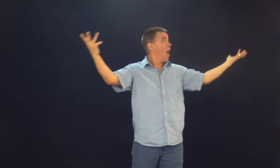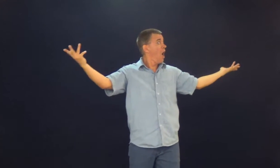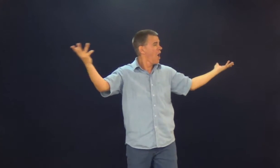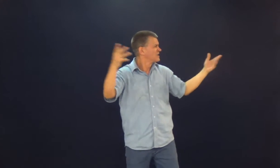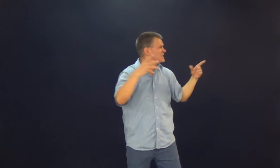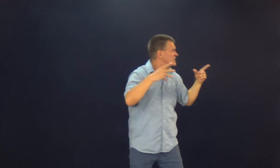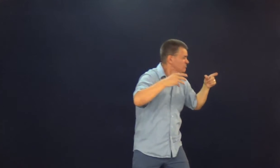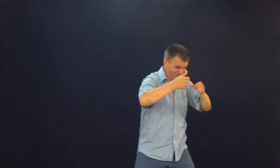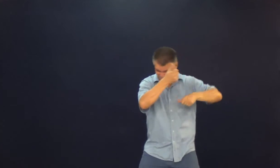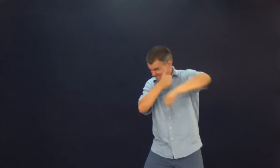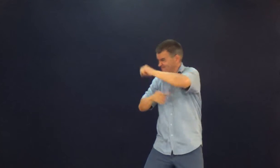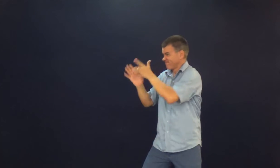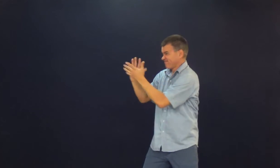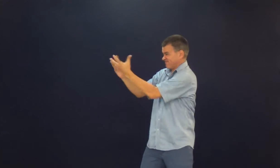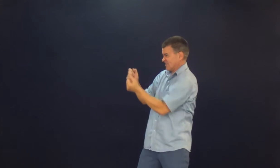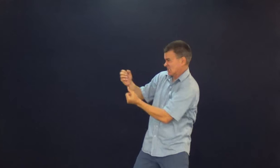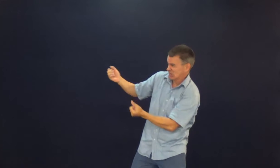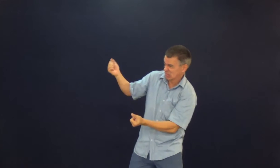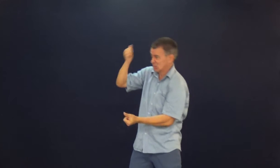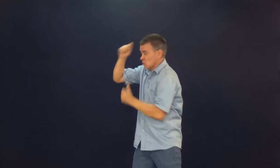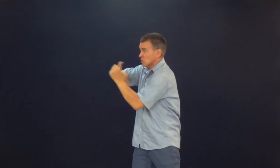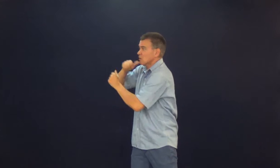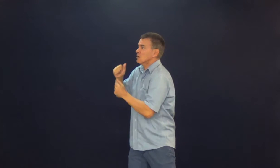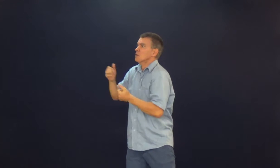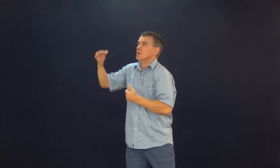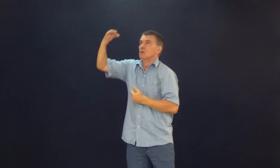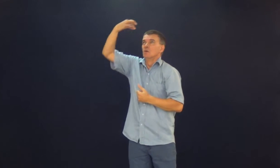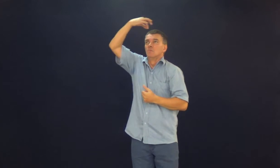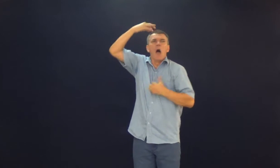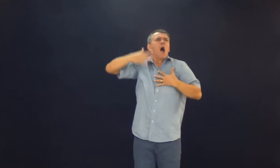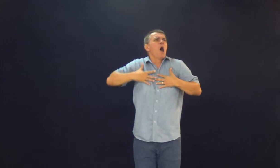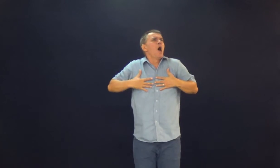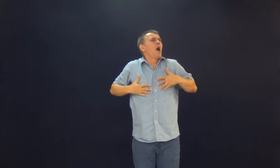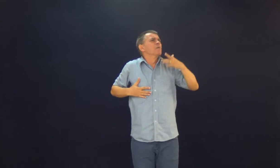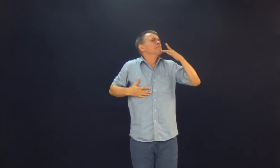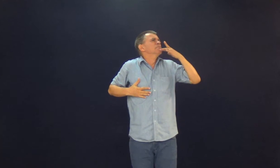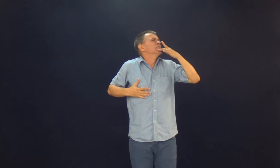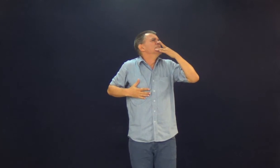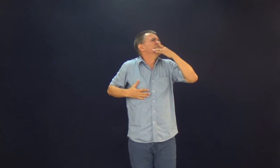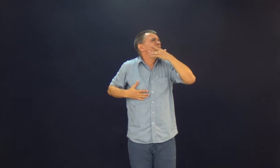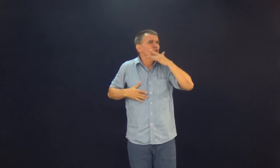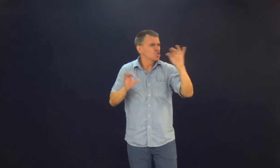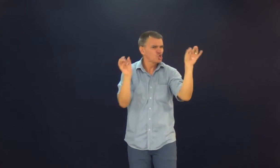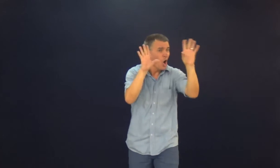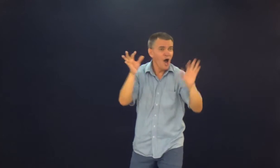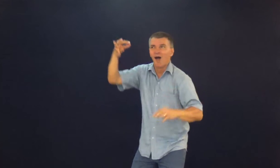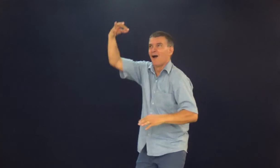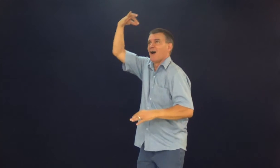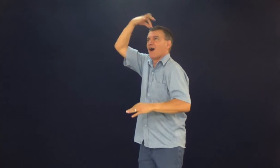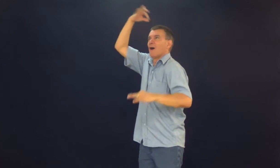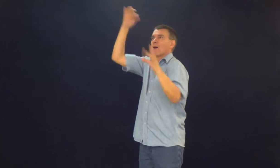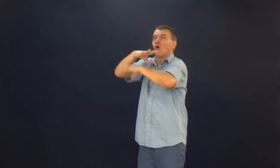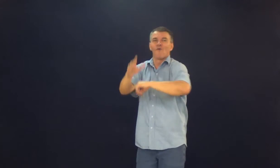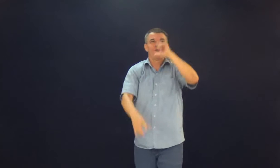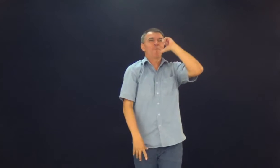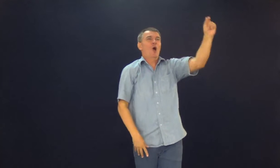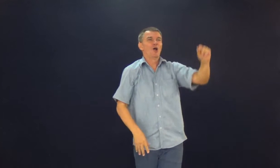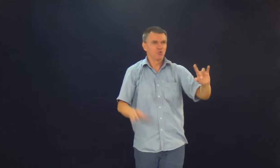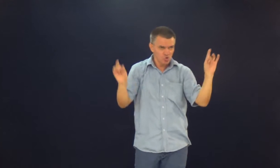passada antes de se tornar um crente em jesus o espírito que produz coisas boas a